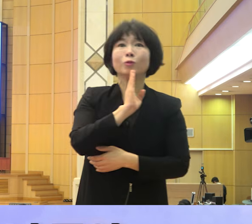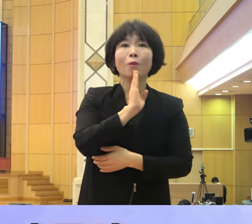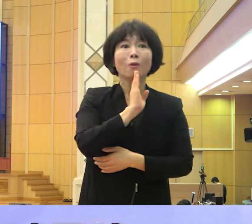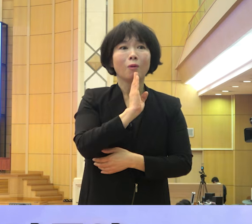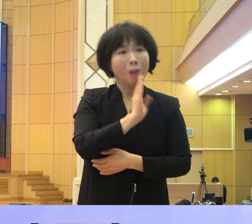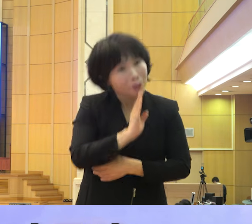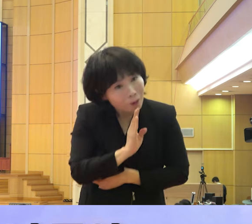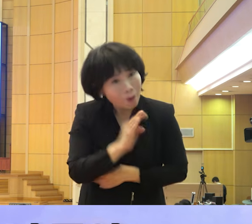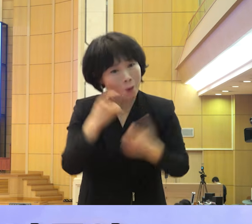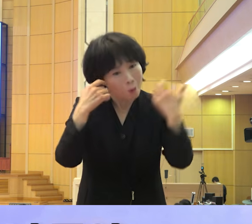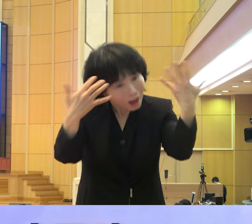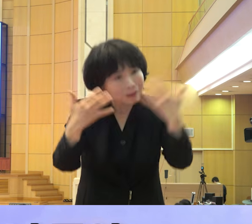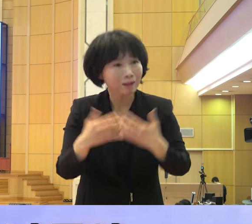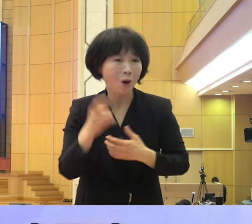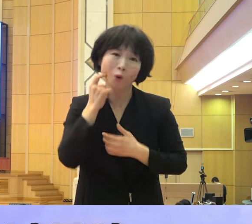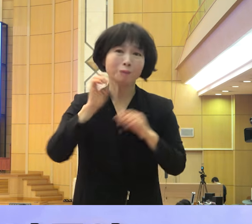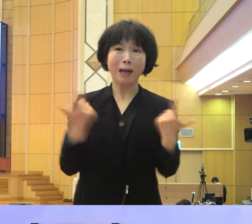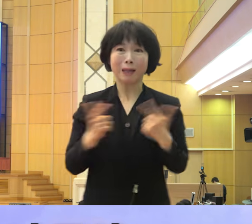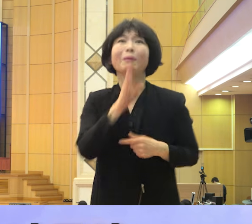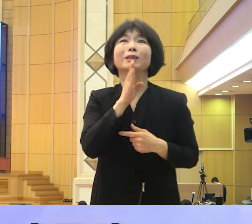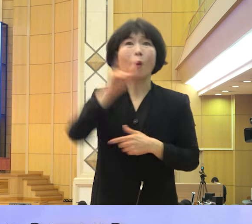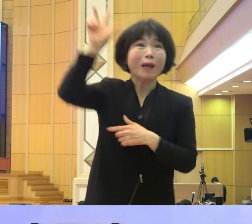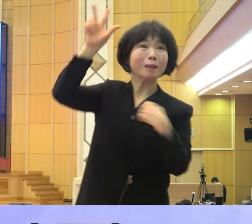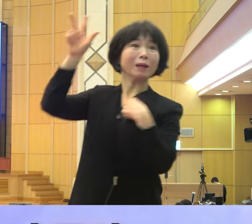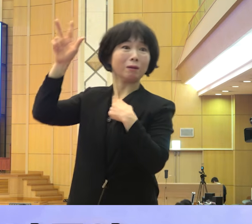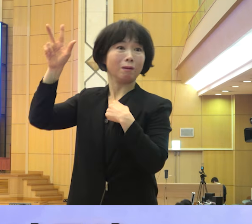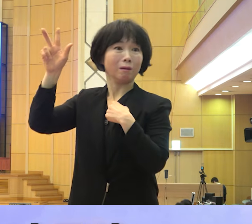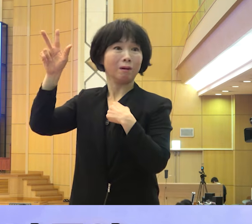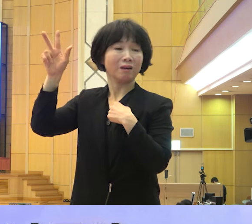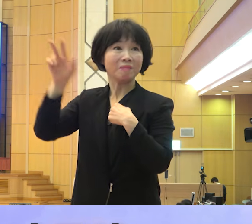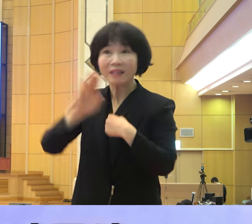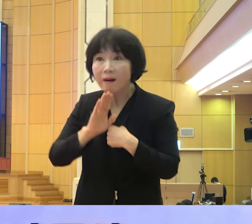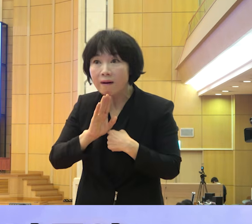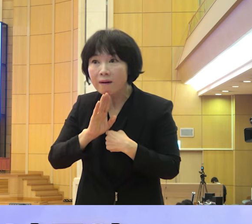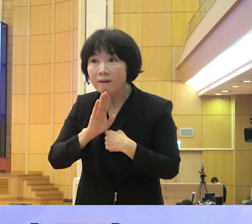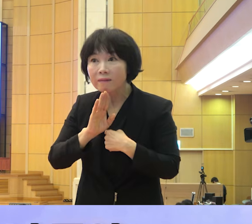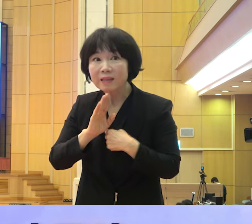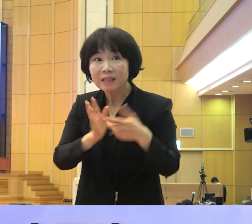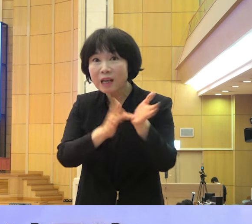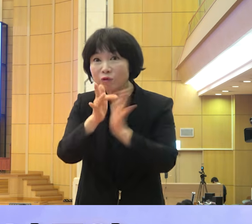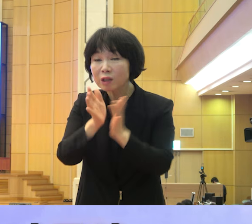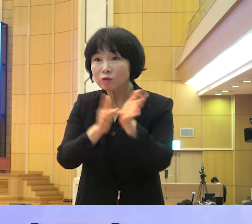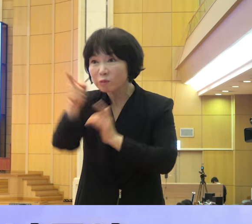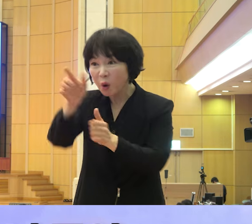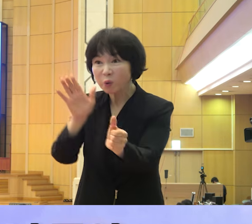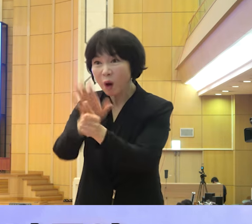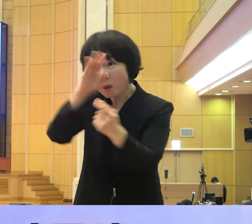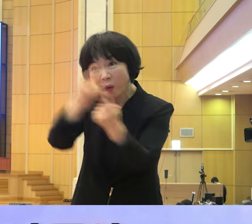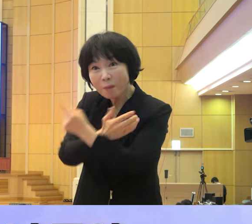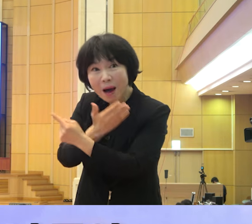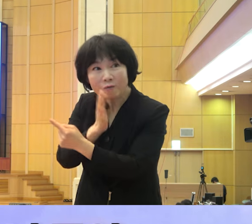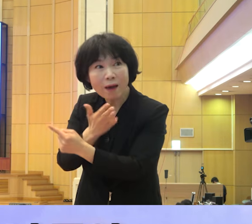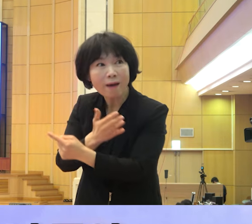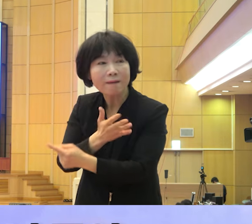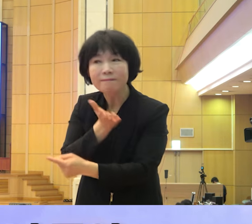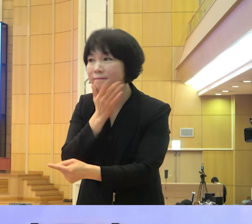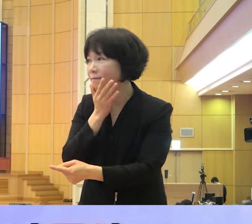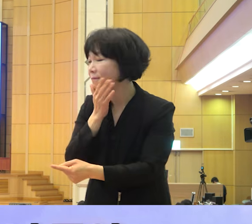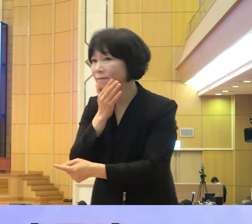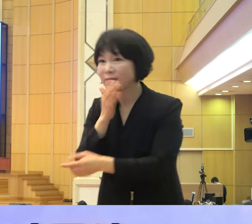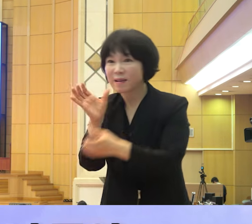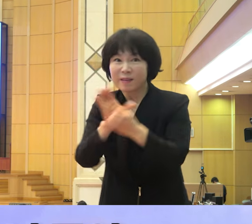했는지 아세요? 더욱 예수를 죽이고자 하니. 하여튼 어떻게 하나님 믿는다는